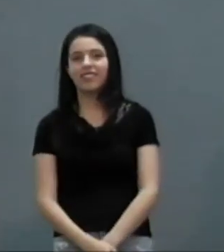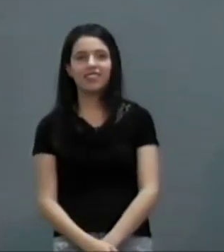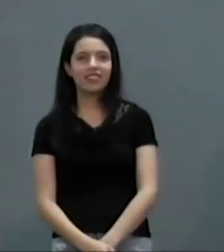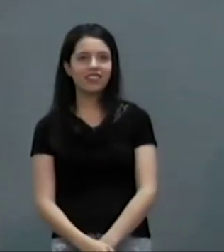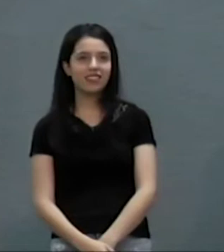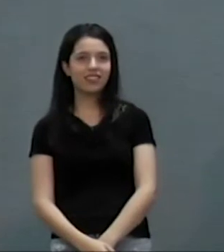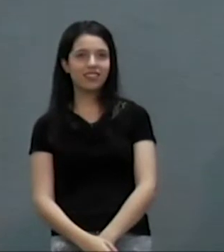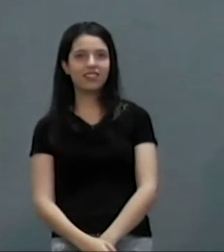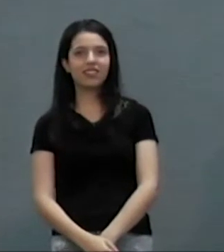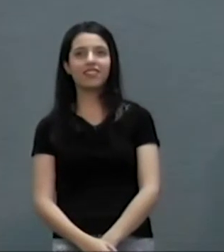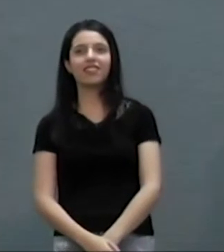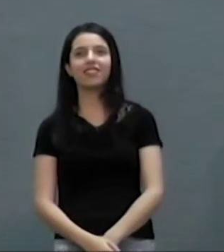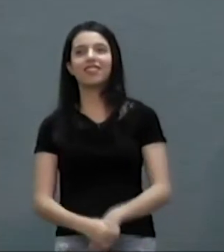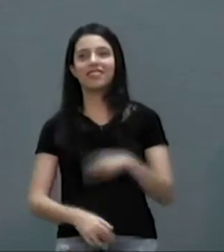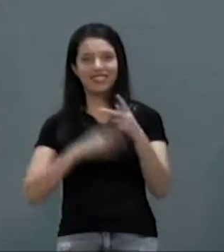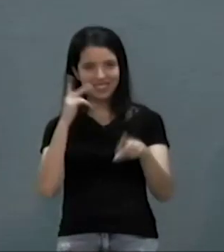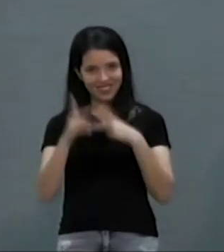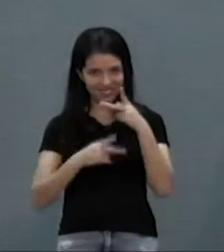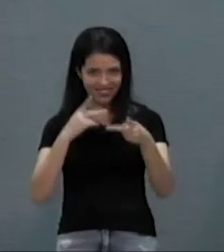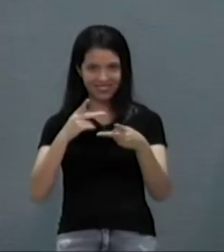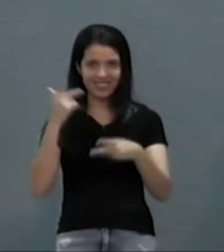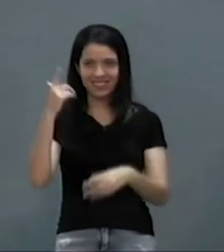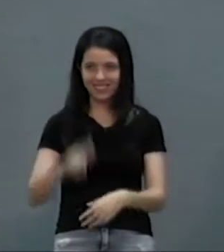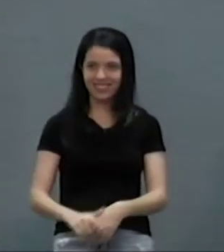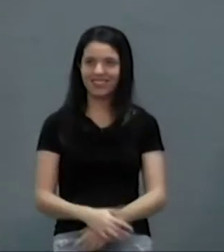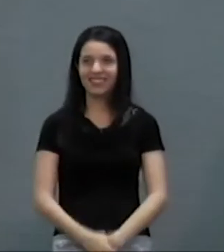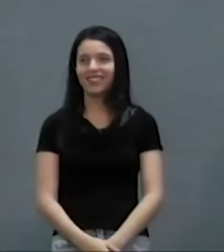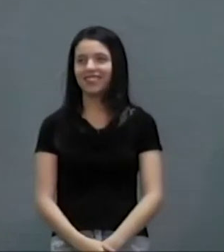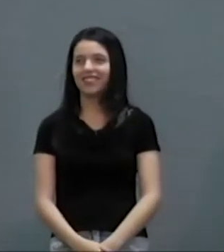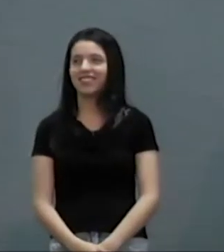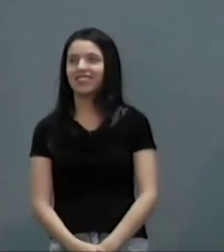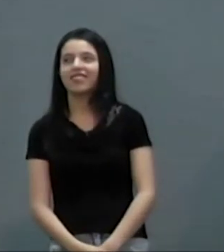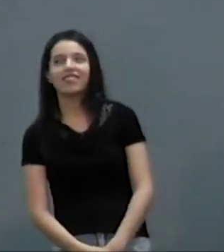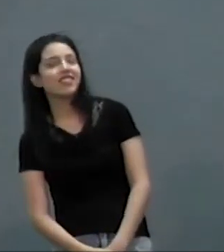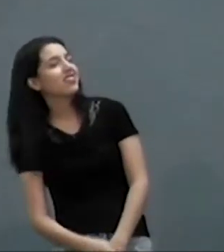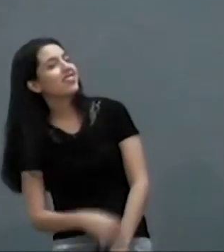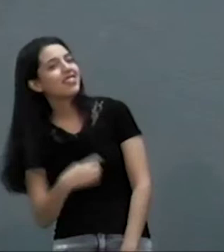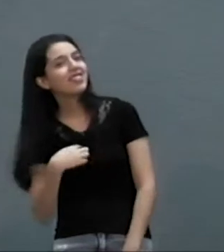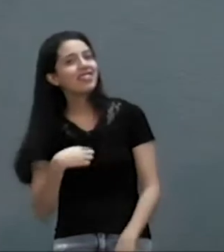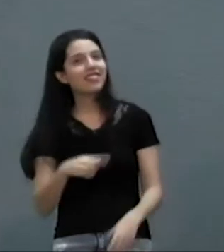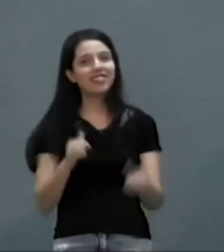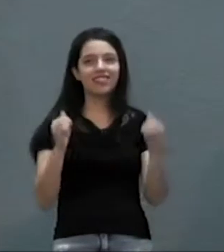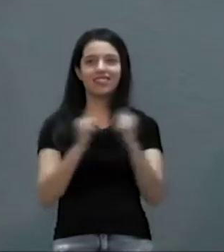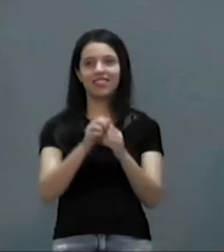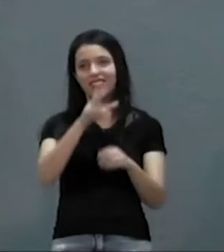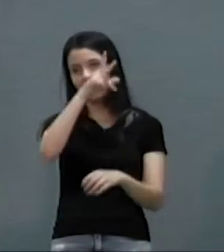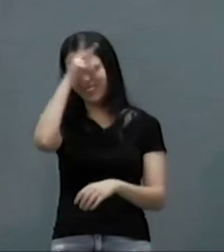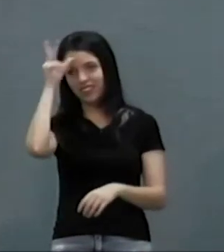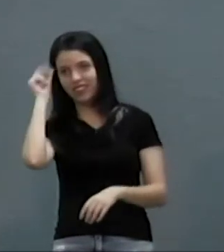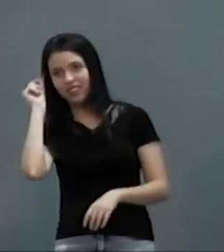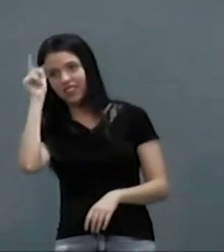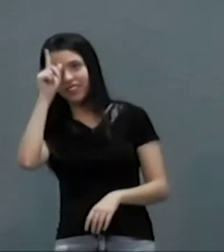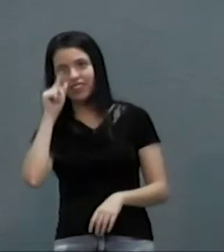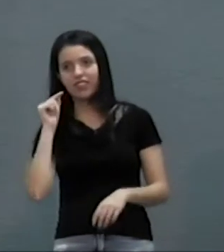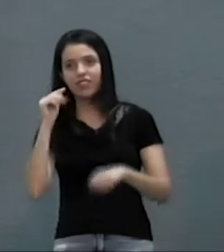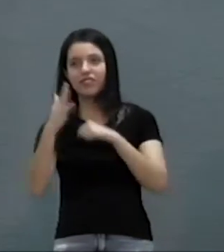Então, continuando o meu discurso, eu estive com a prefeita, depois de quantos meses, fui convidado para uma reunião com ela, fiquei até feliz